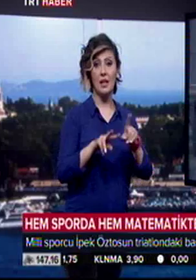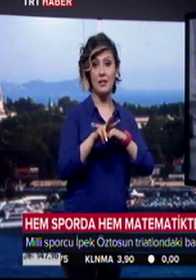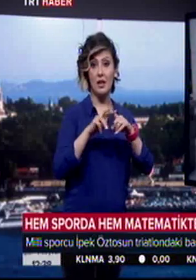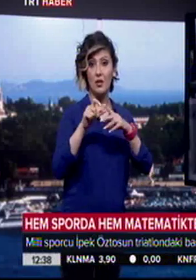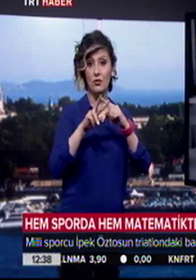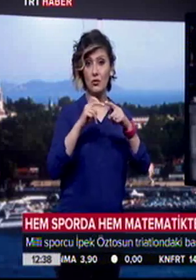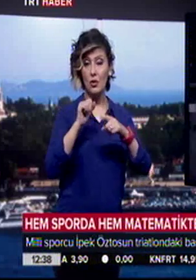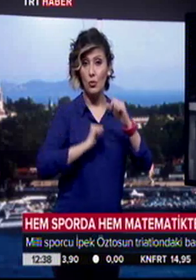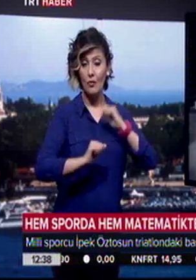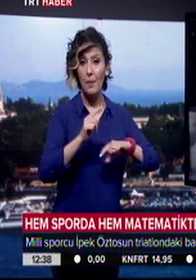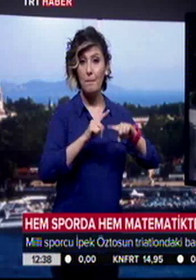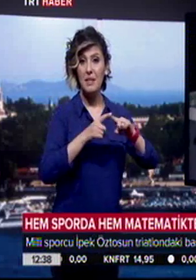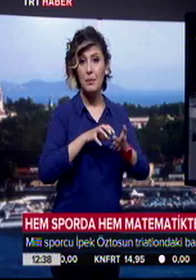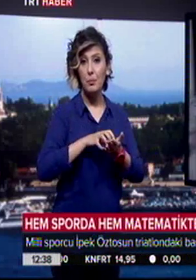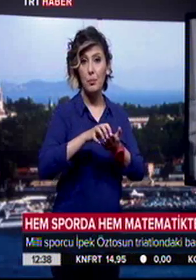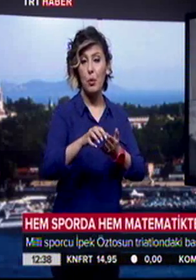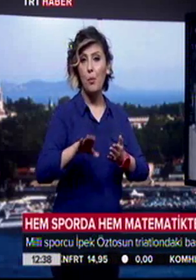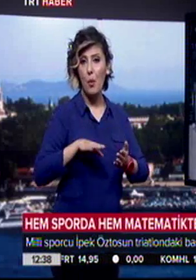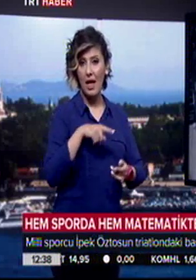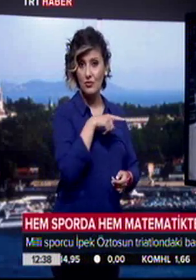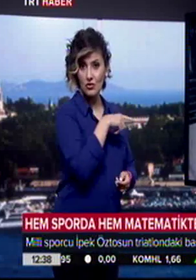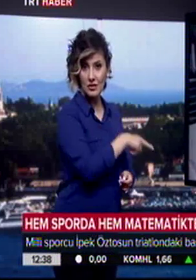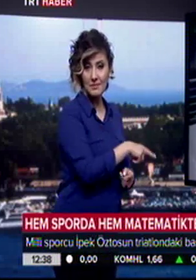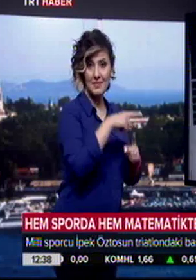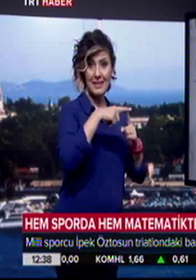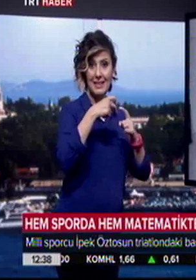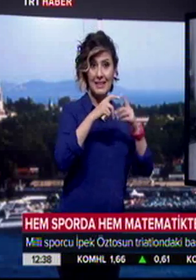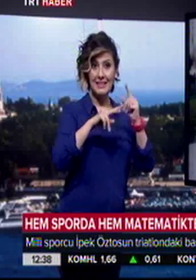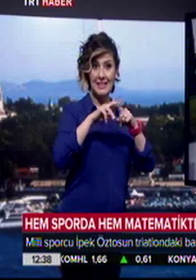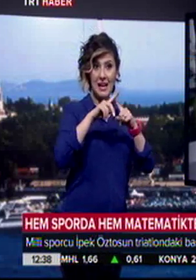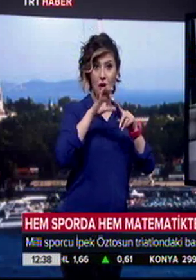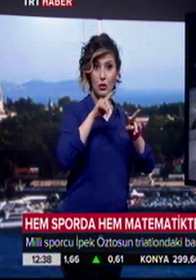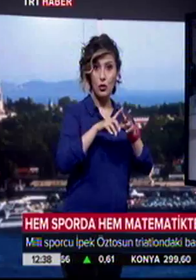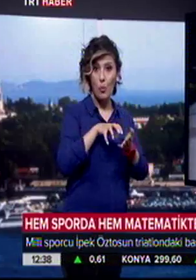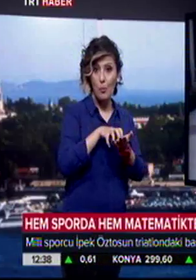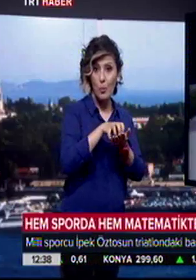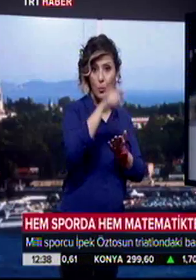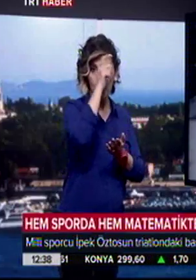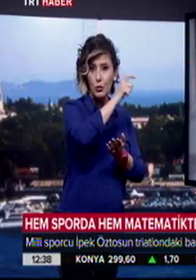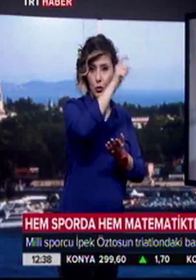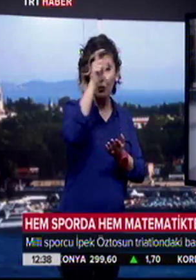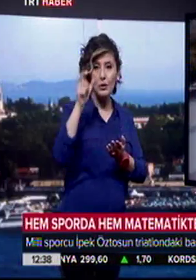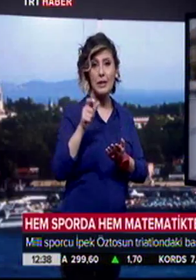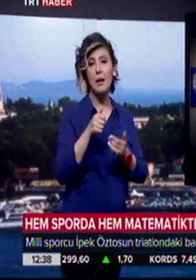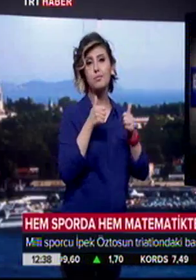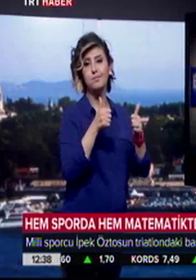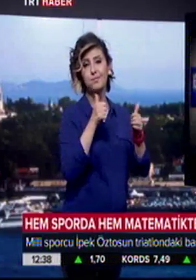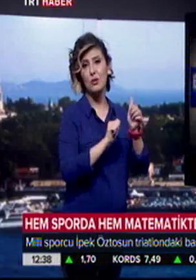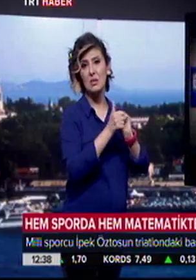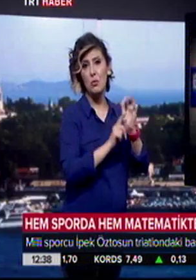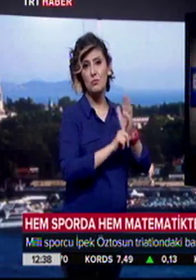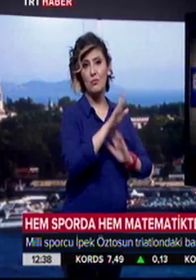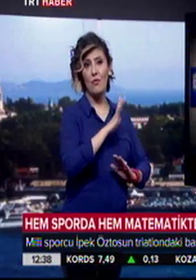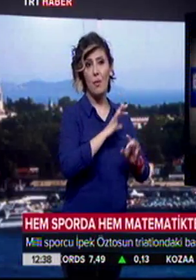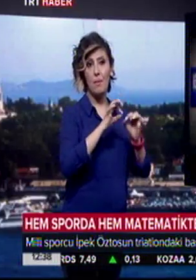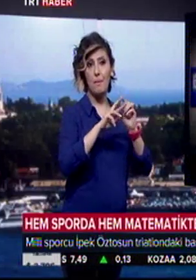Yaşar Üniversitesi Matematik Bölümü öğrencisi İpek Öztosun, triatlon dalında Türkiye'nin gelecek vadeden sporcularından. Balkan